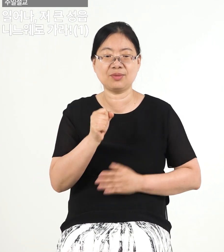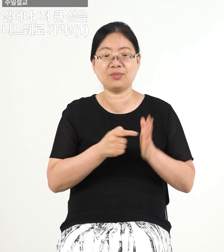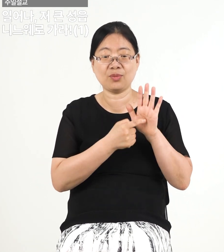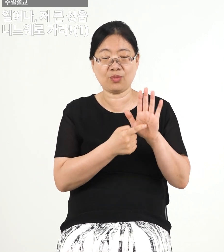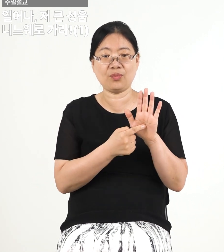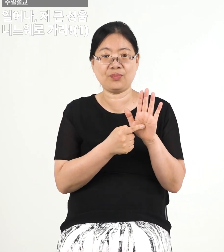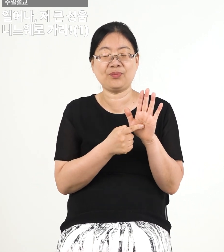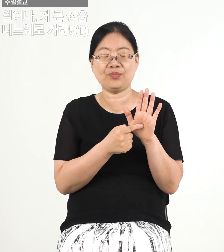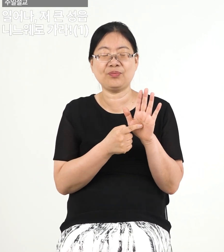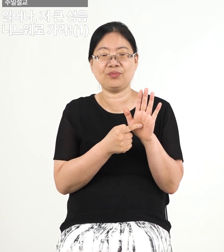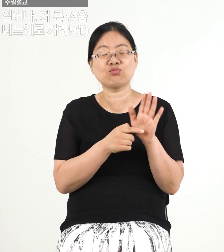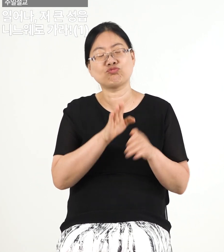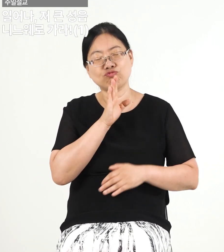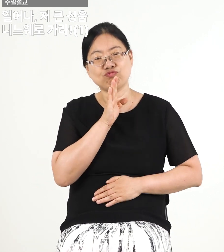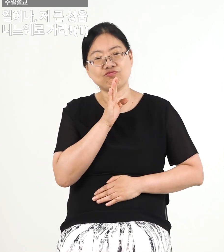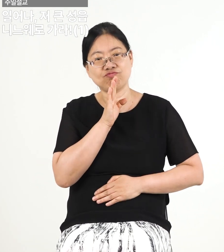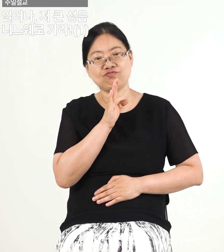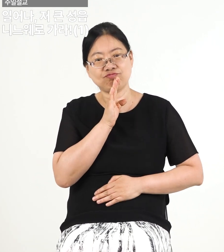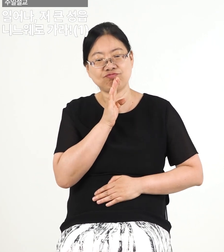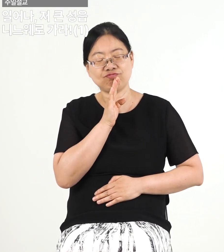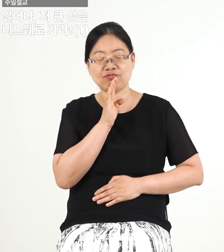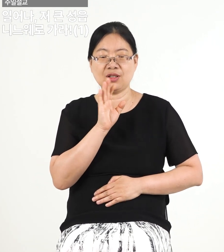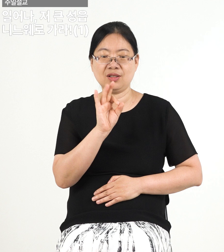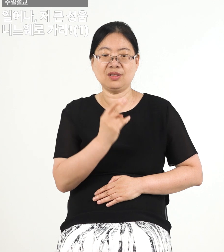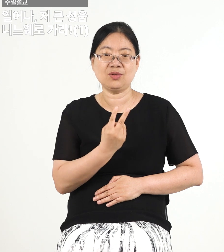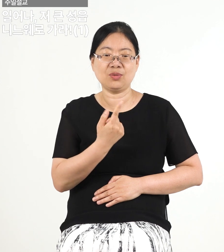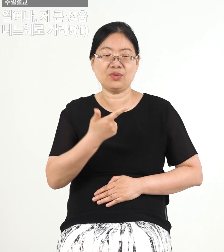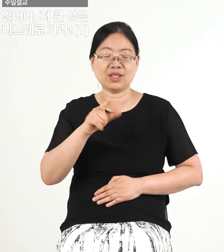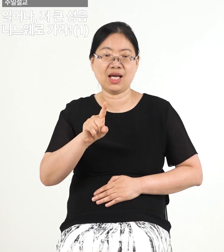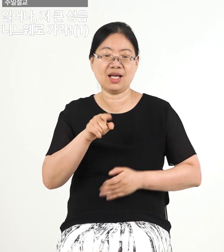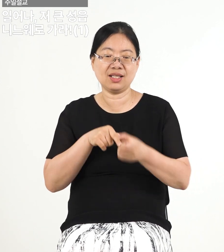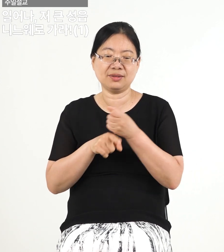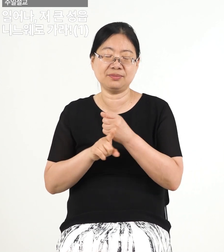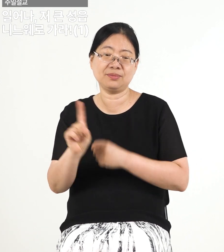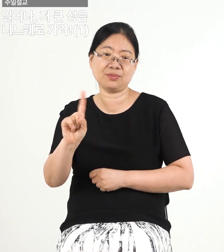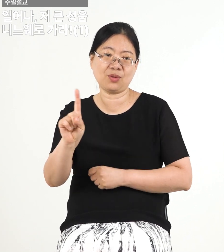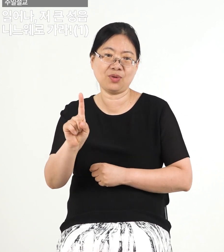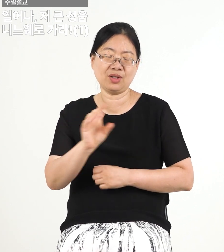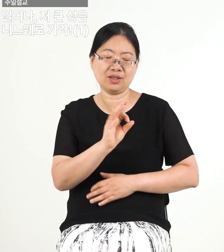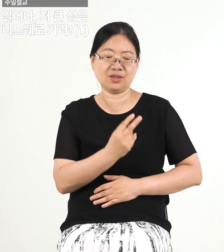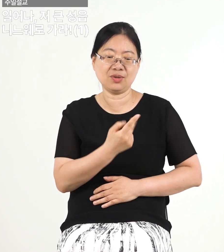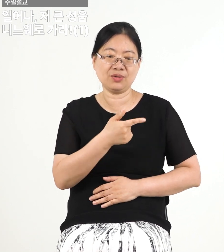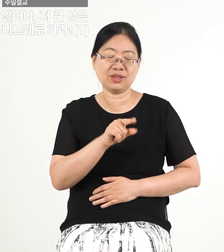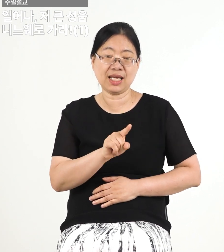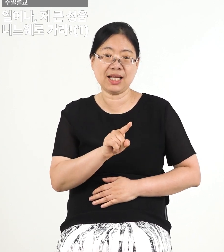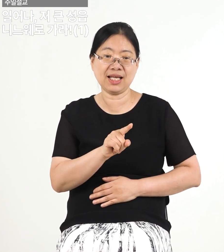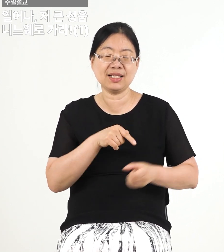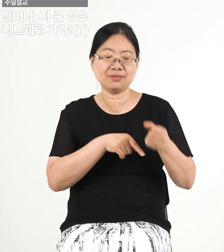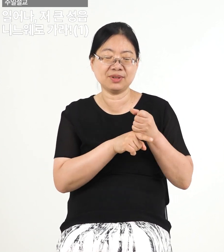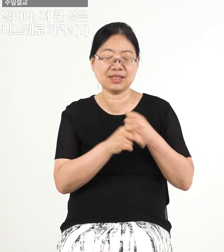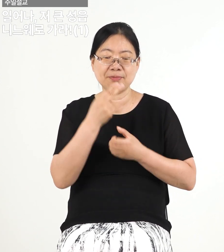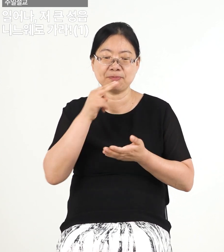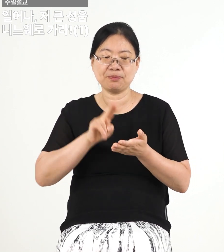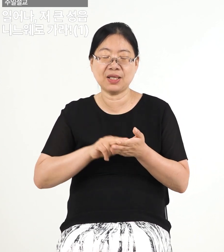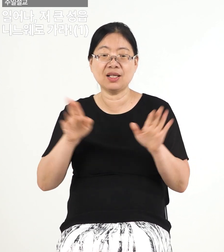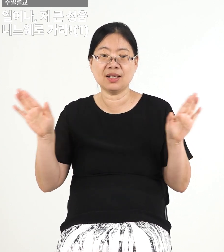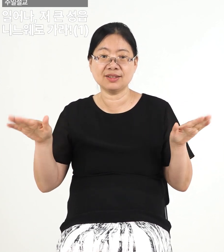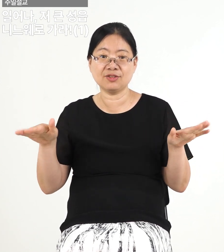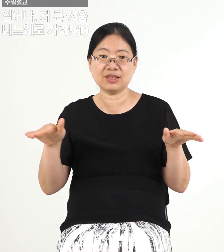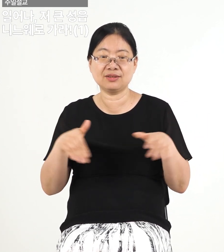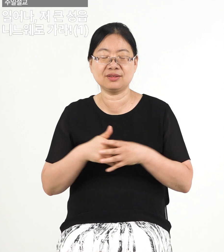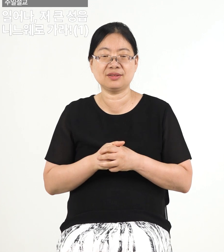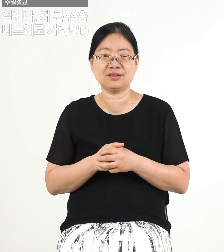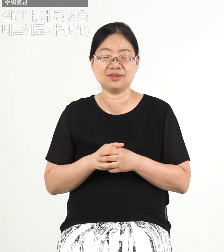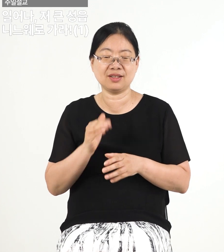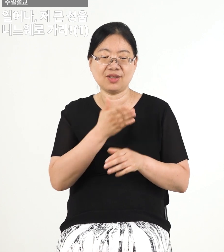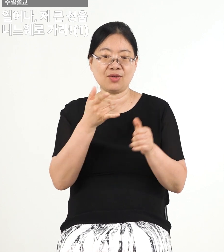표현을 해도 맞겠죠? 그러면 요나는 무슨 뜻인가? 요나는 비둘기라는 뜻입니다. 그럼